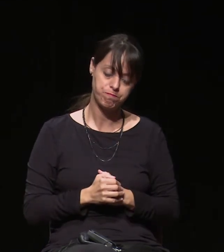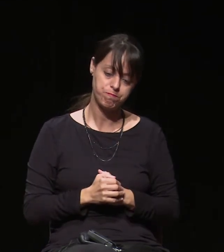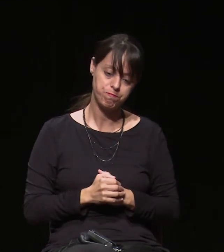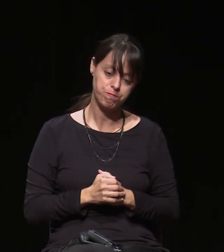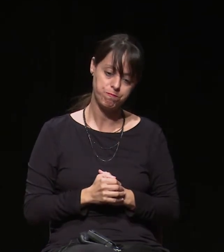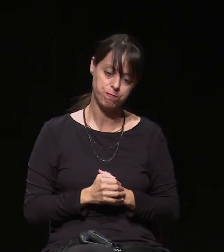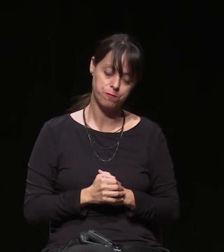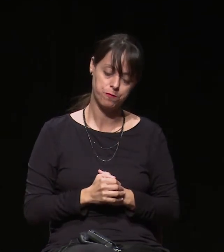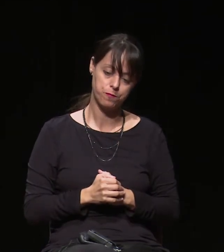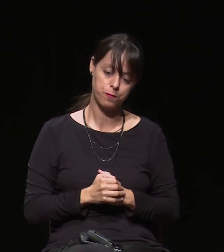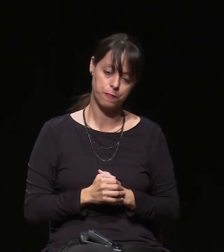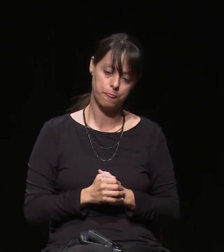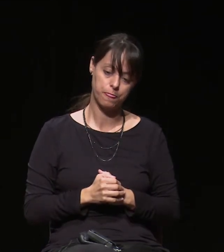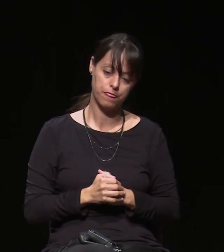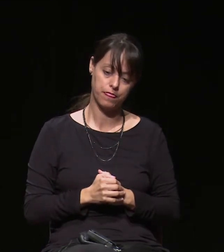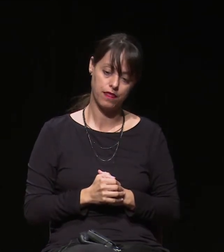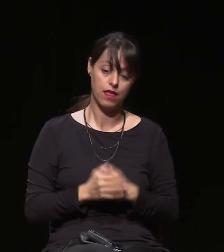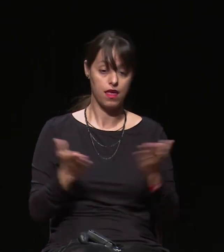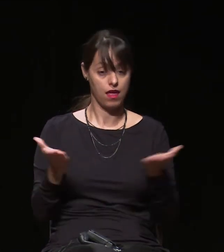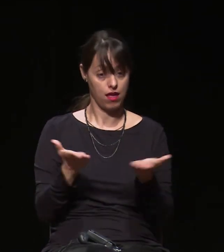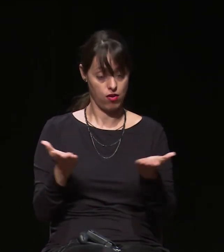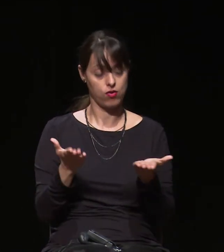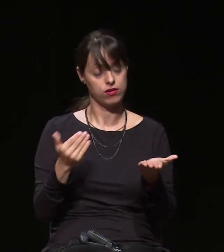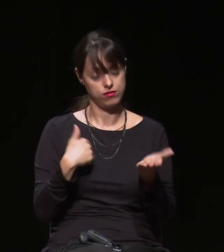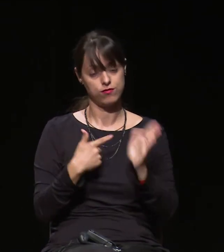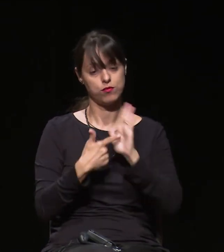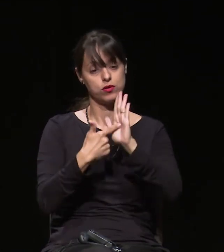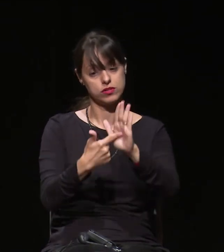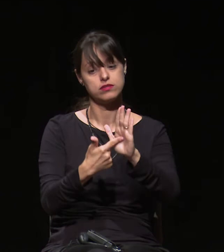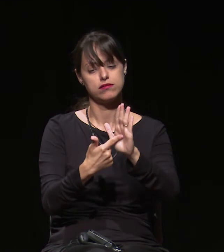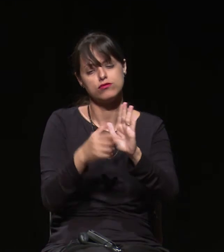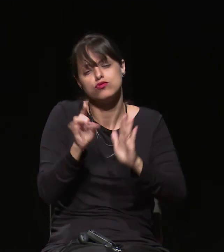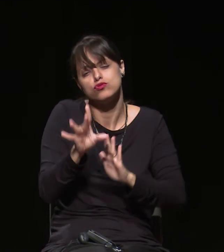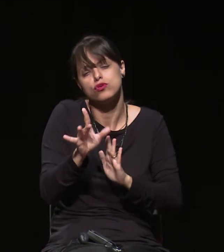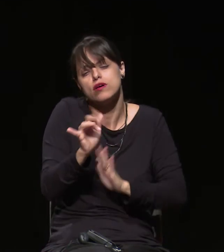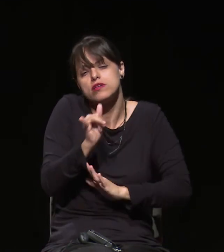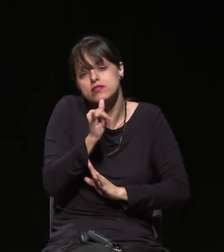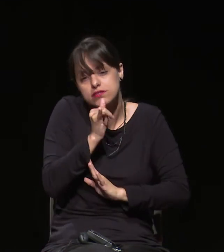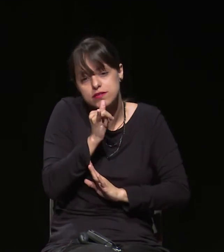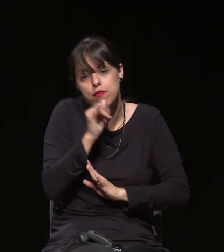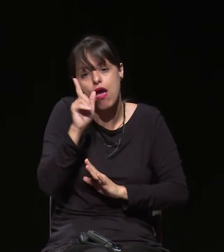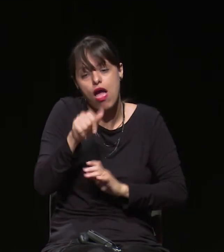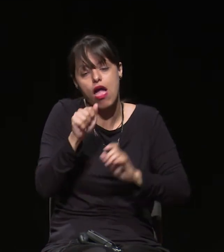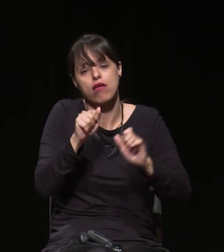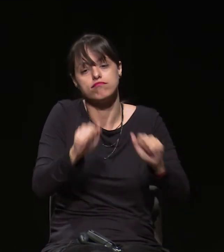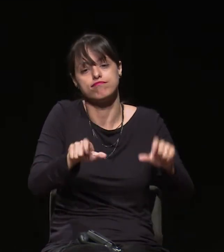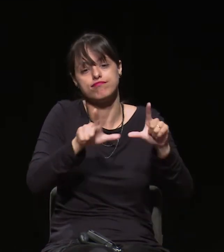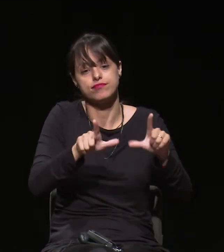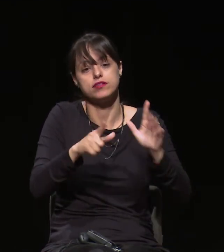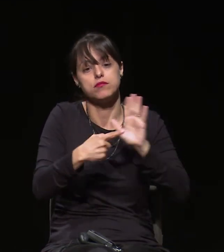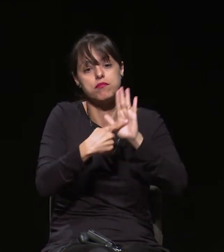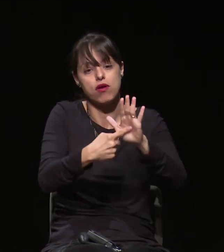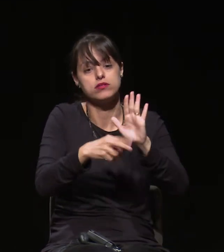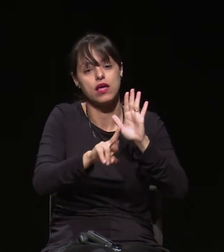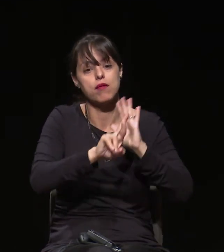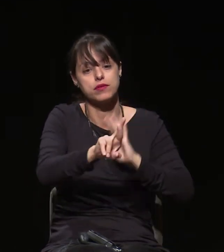mostrar agora, à guisa de exemplo, um determinado retrato do nosso acervo e da desigualdade nele